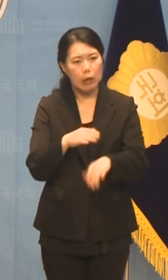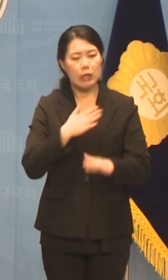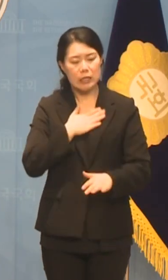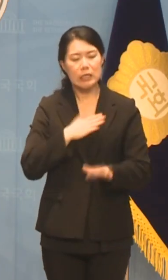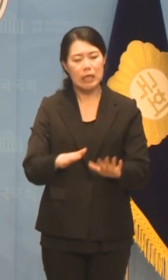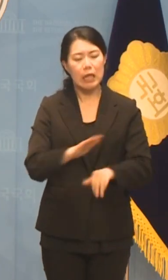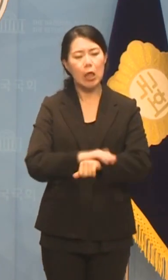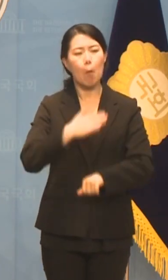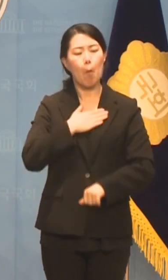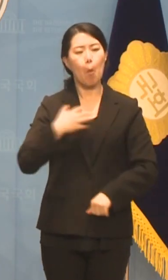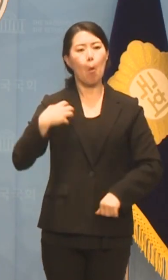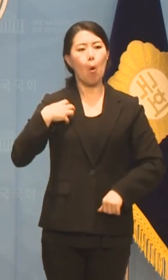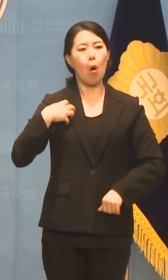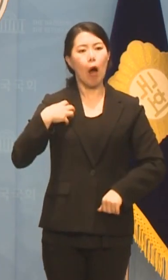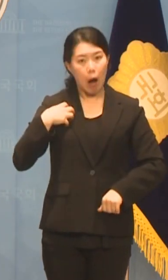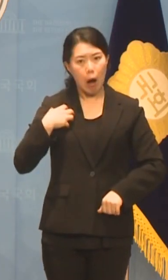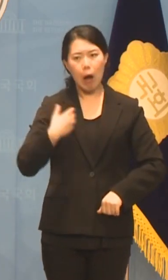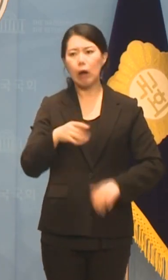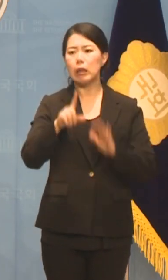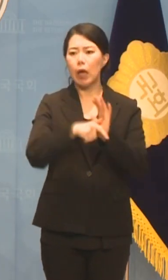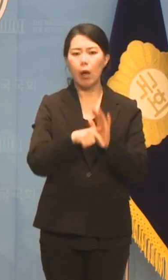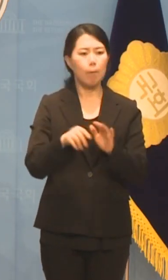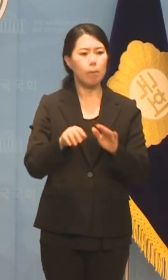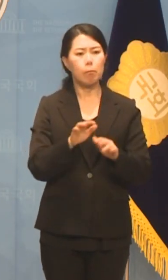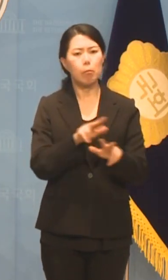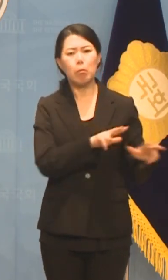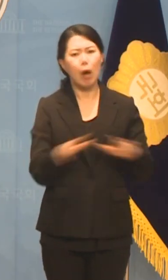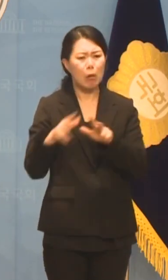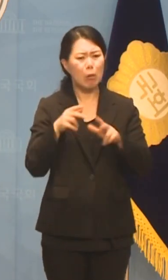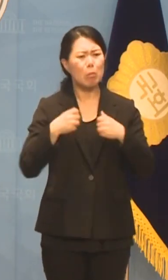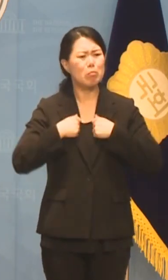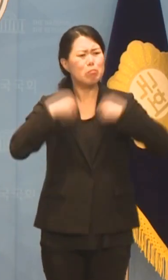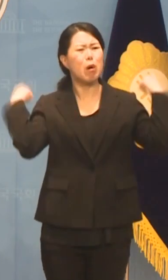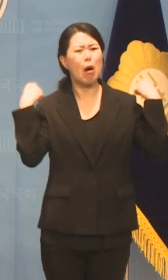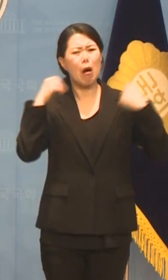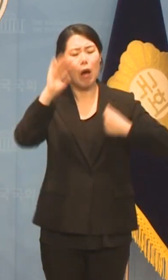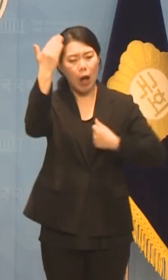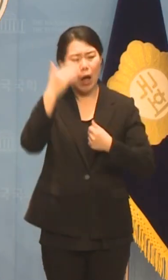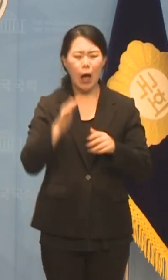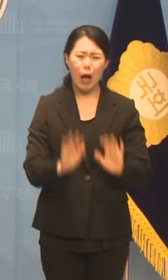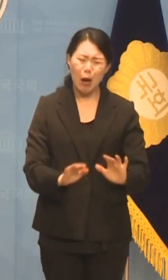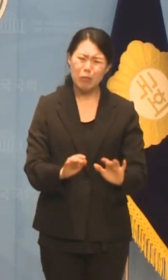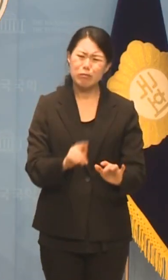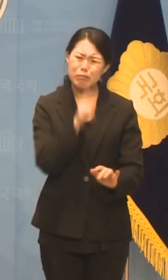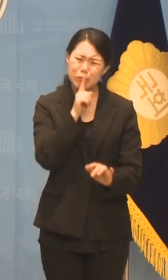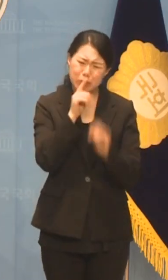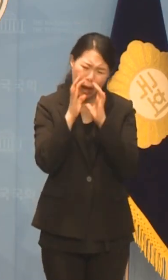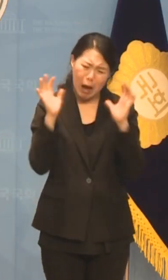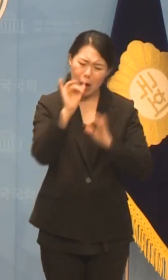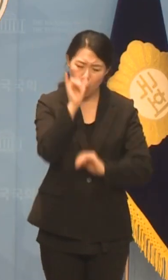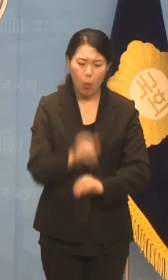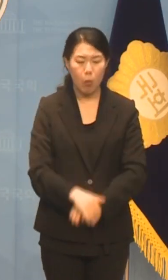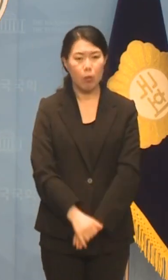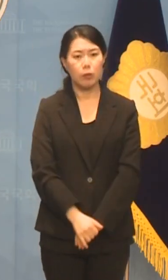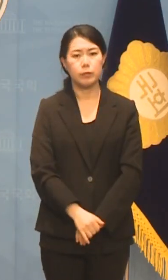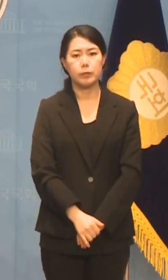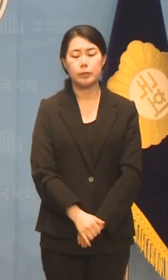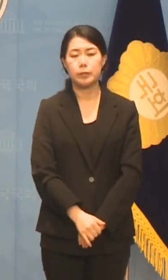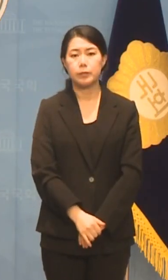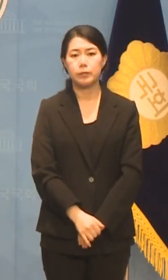때가 되면 금세 전역한다는 불만이 공공연하게 토로하고